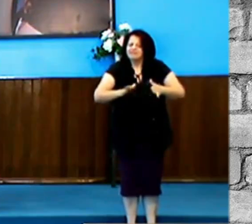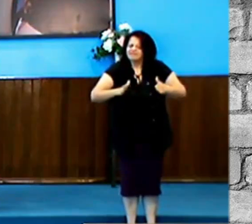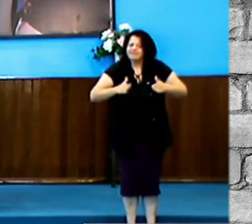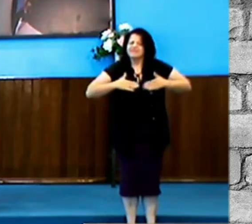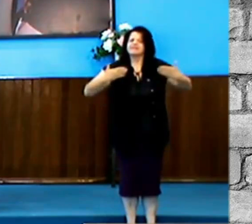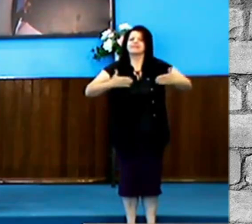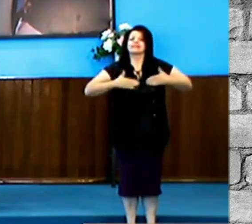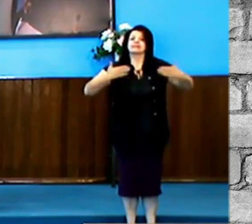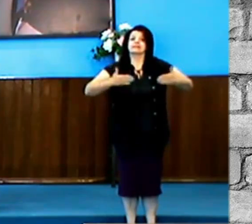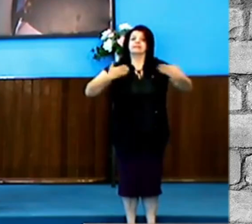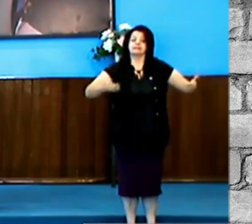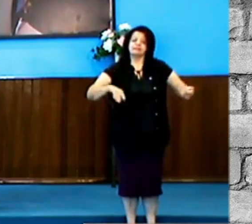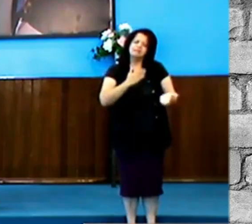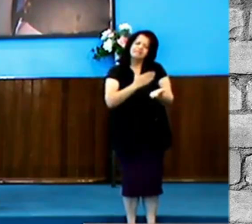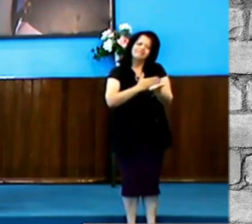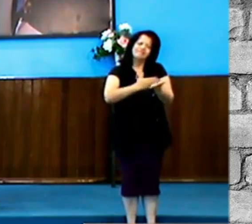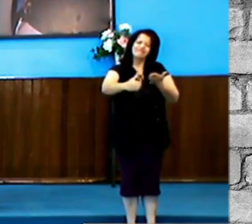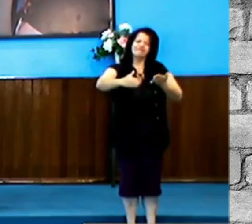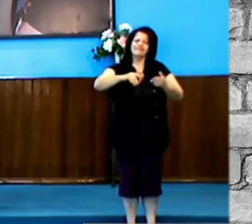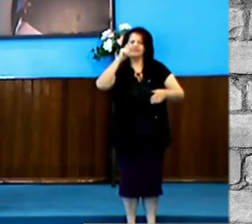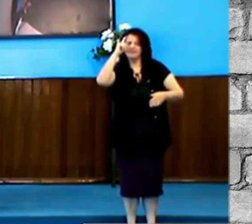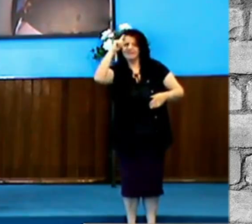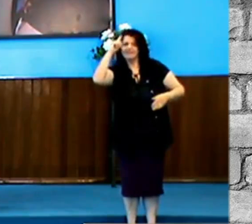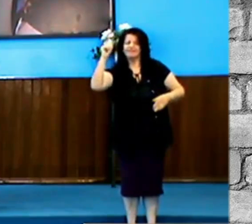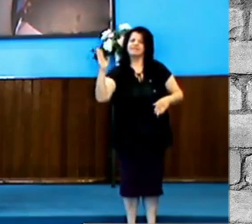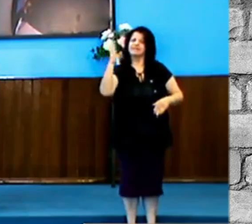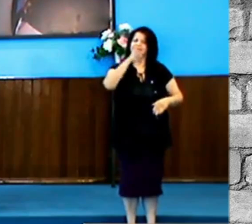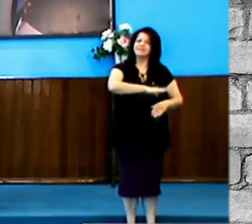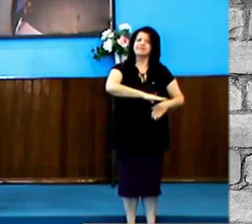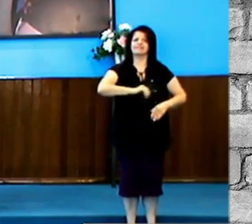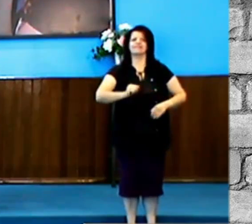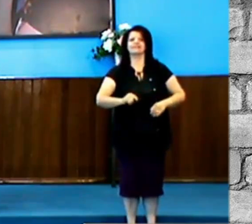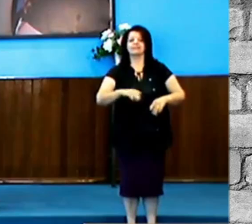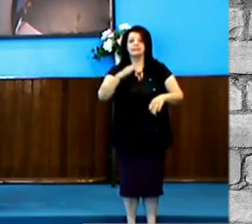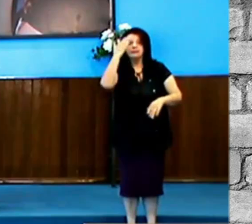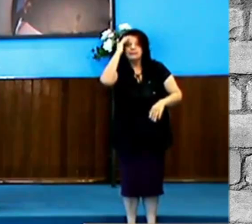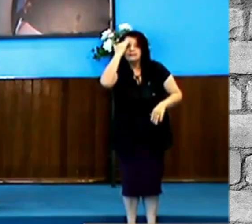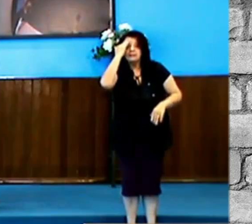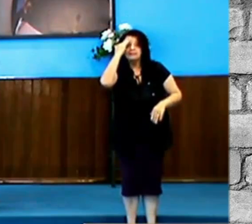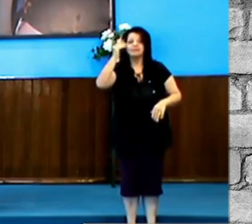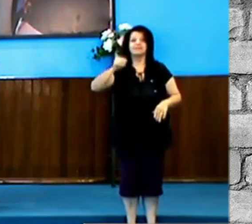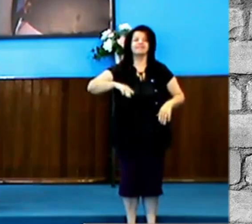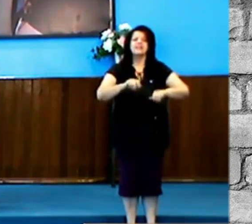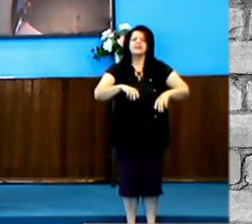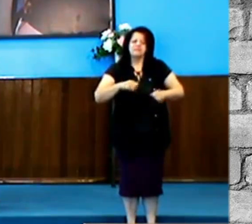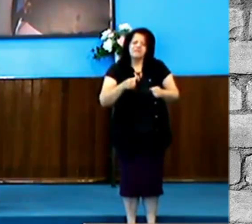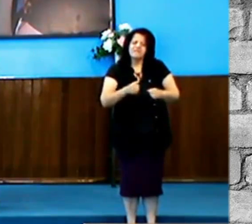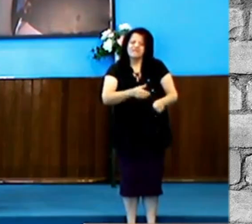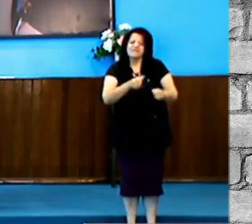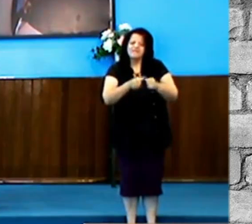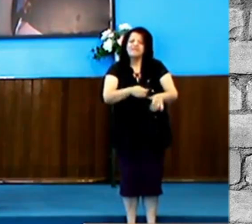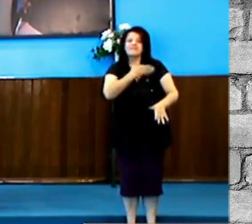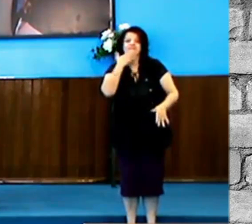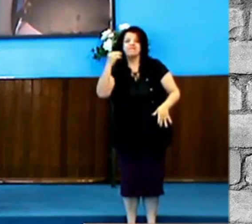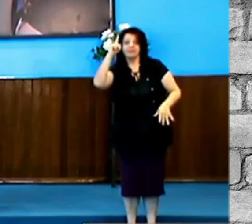da vossa fé, uma vez confirmada, produz perseverança. Ora, se